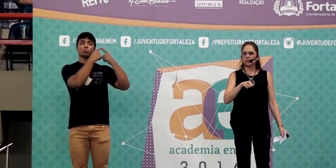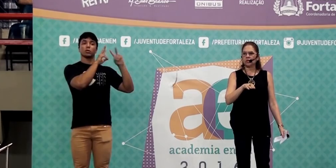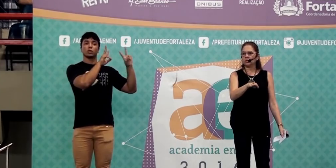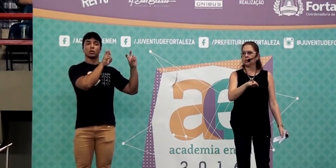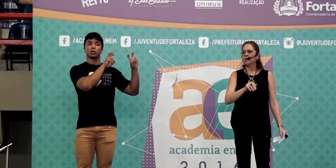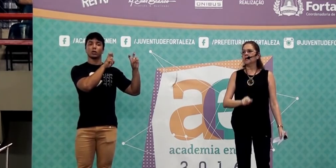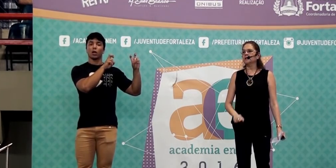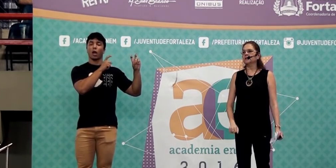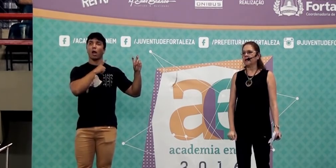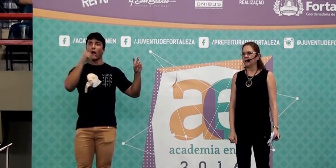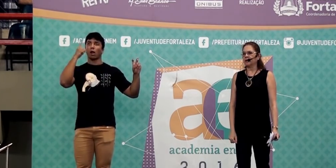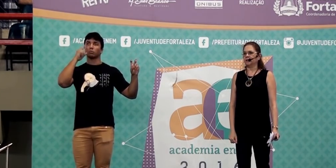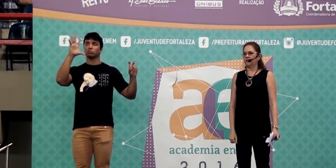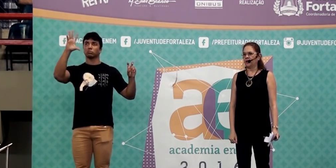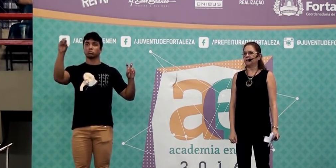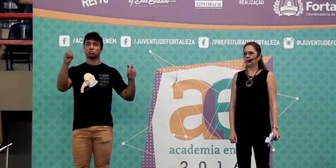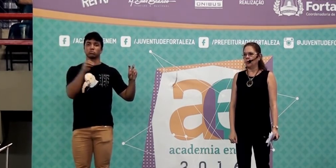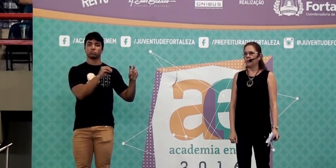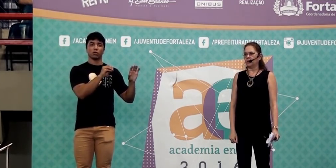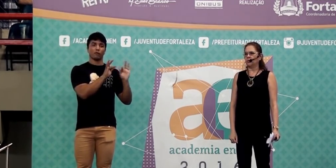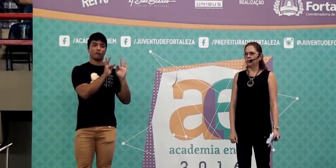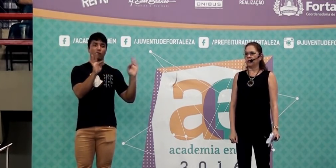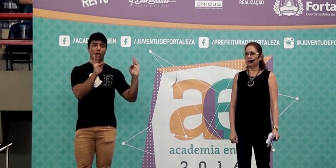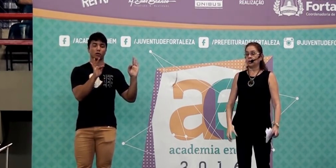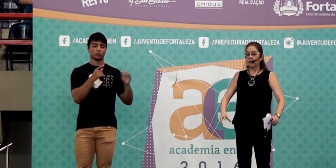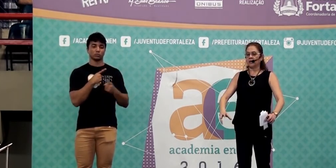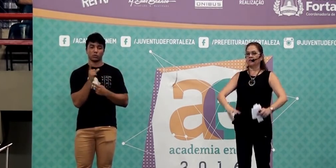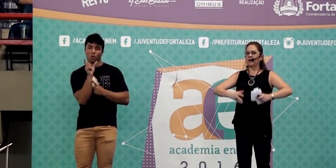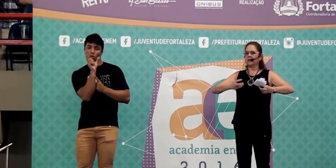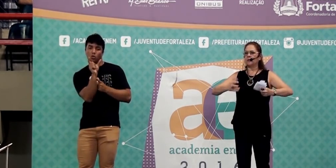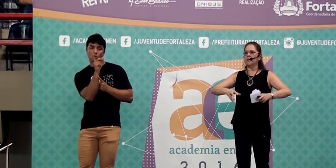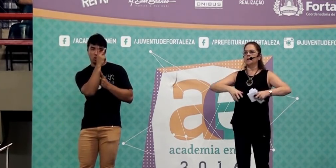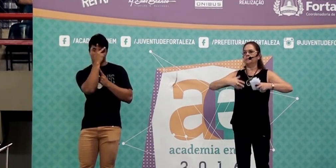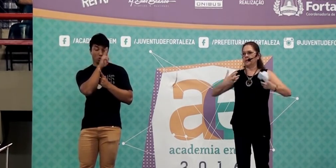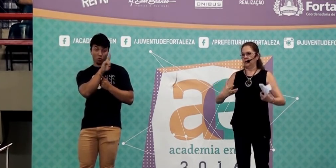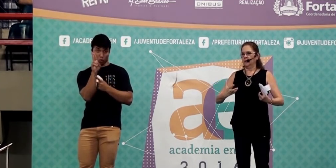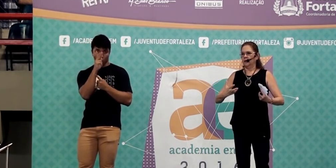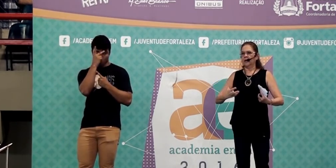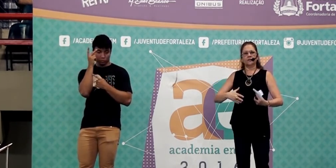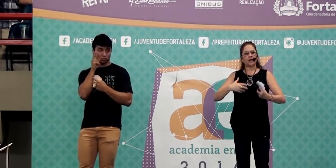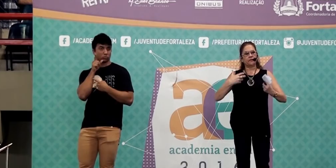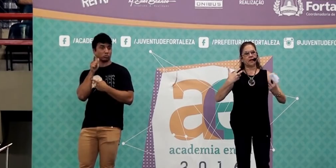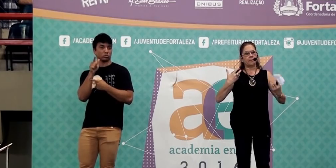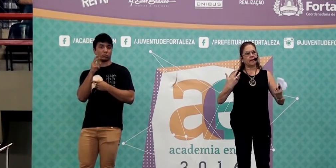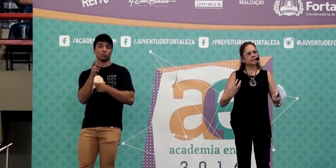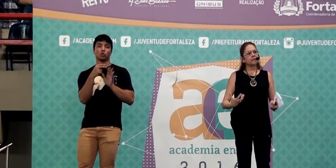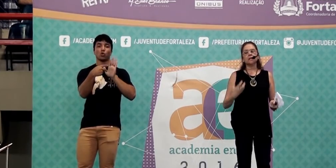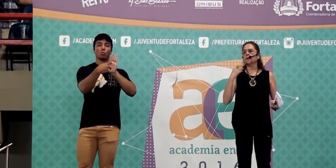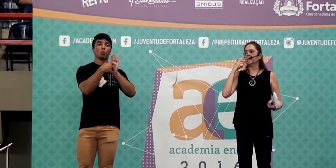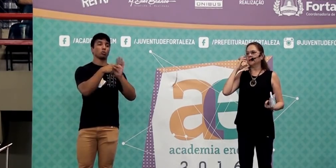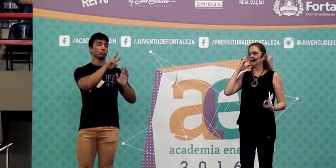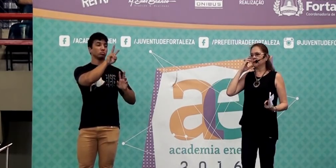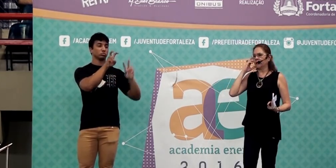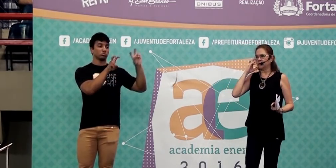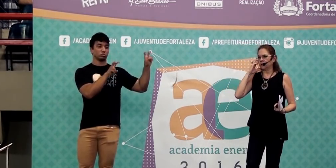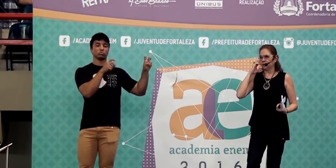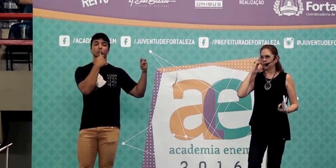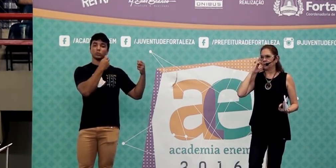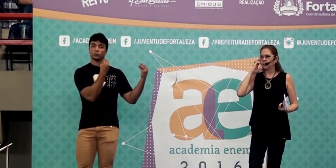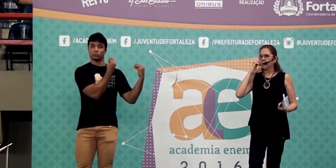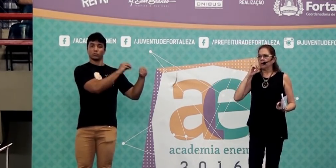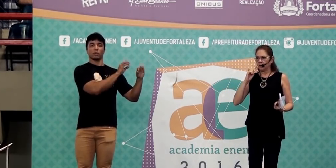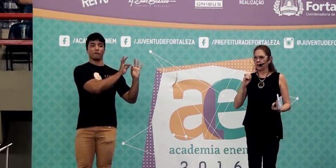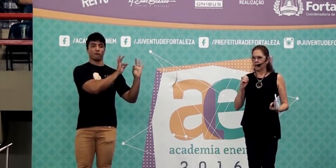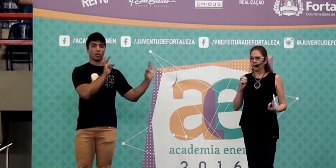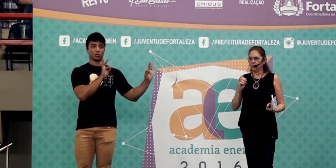estou discutindo e inserir essa frase em um momento no meu texto que vai dar um up. Ele vai ficar mais rico e mais